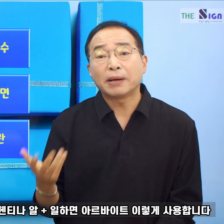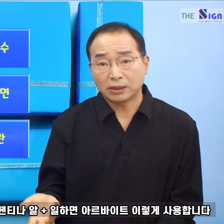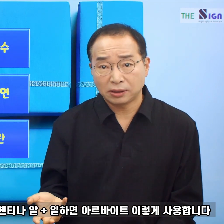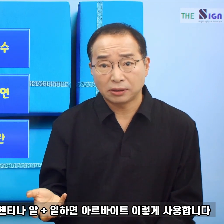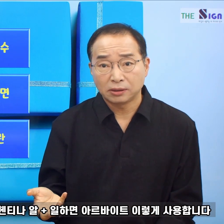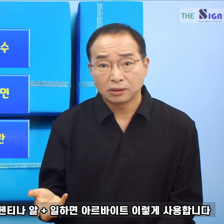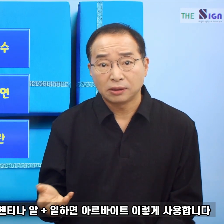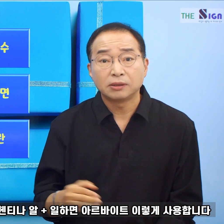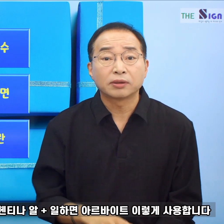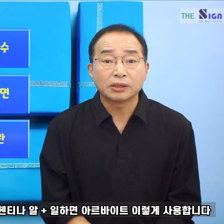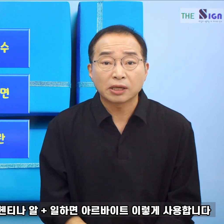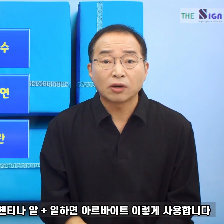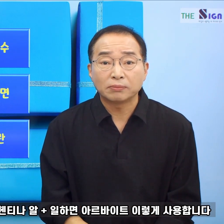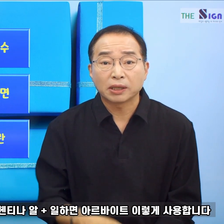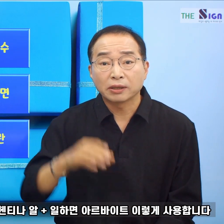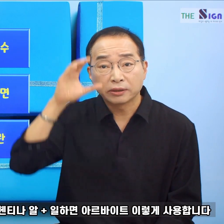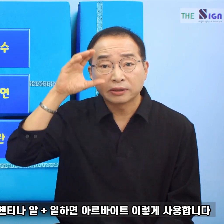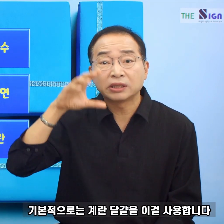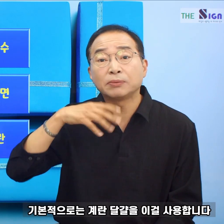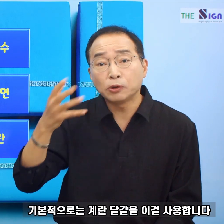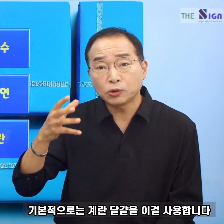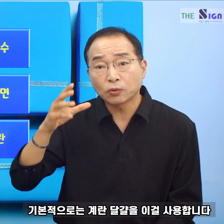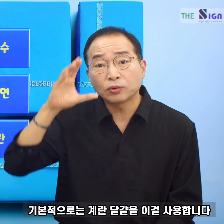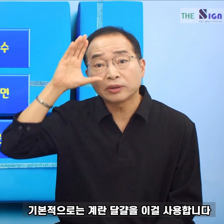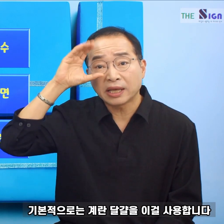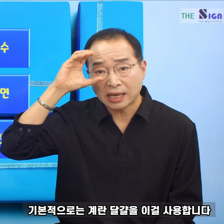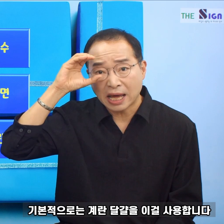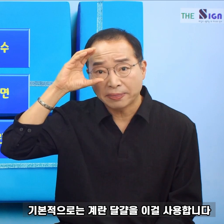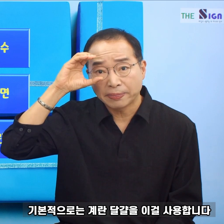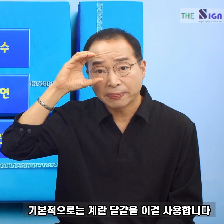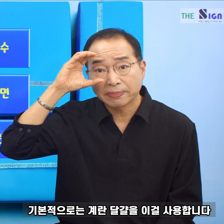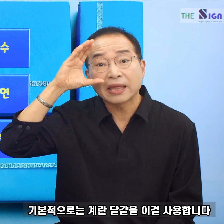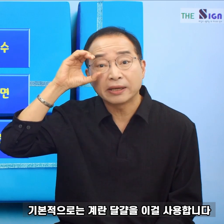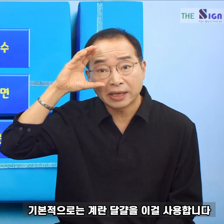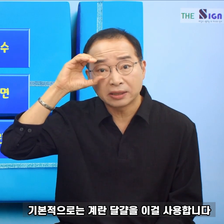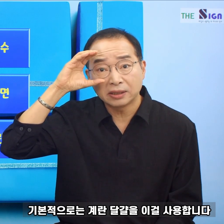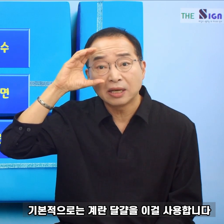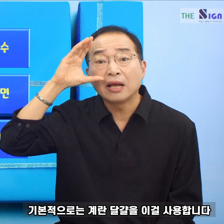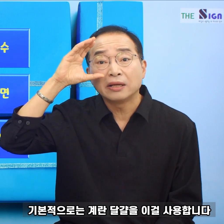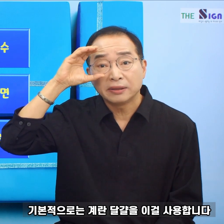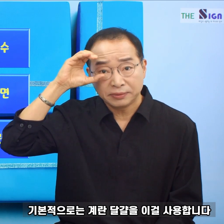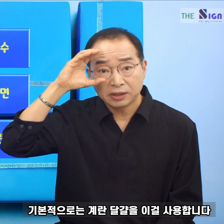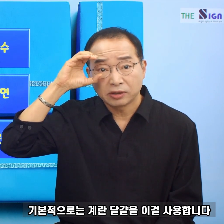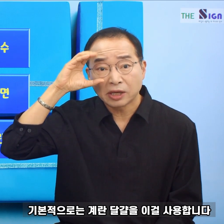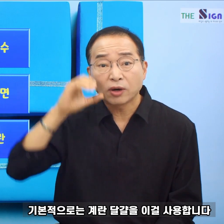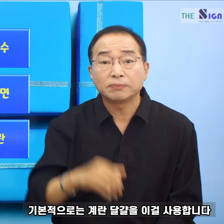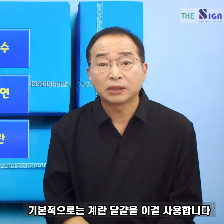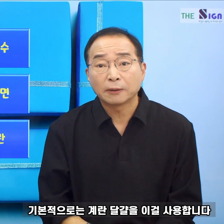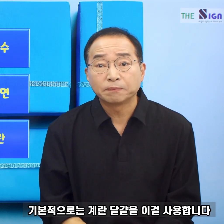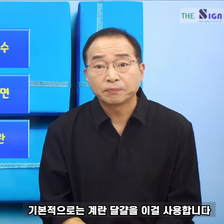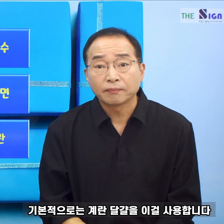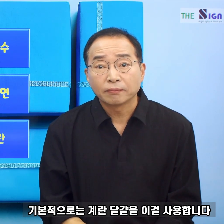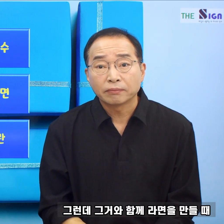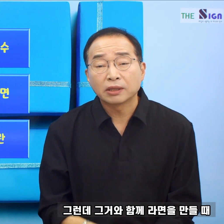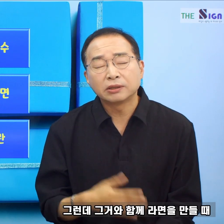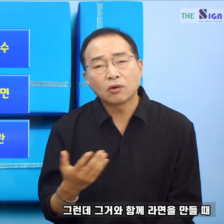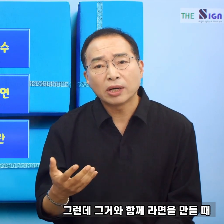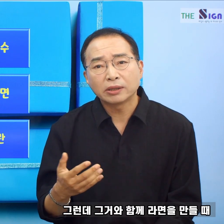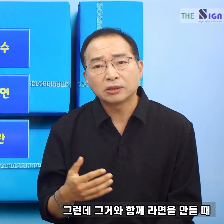아르바이트 이렇게 사용합니다. 기본적으로는 계란, 달걀을 이걸 사용합니다. 근데 그거와 함께 이제